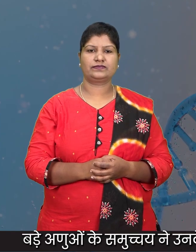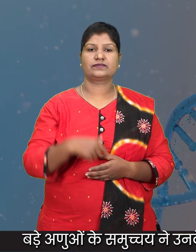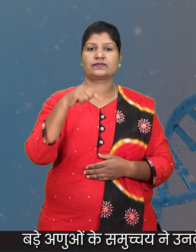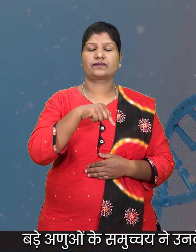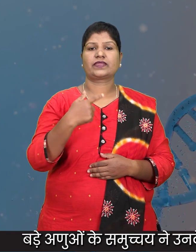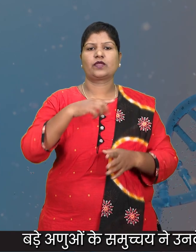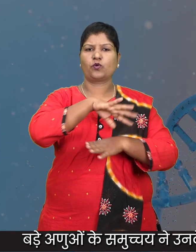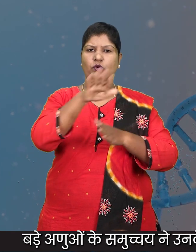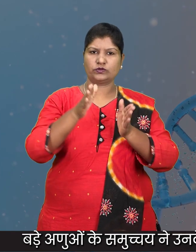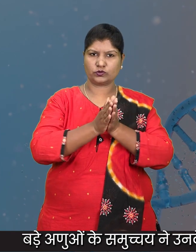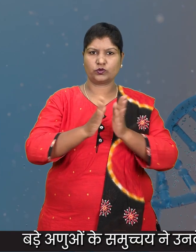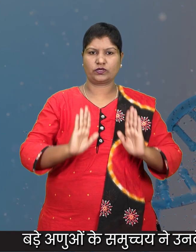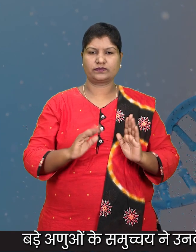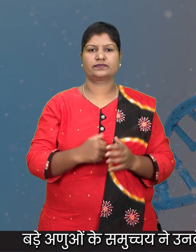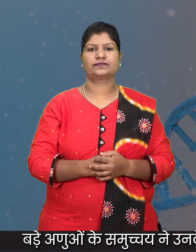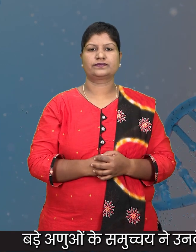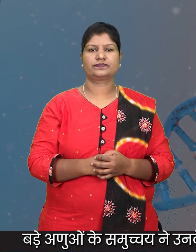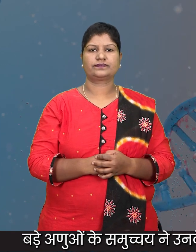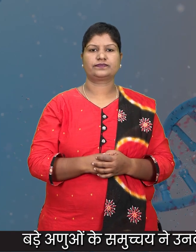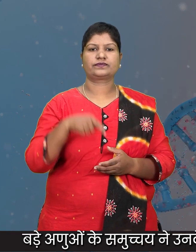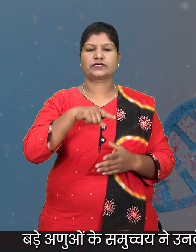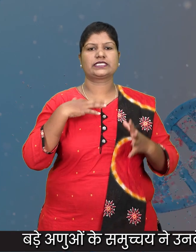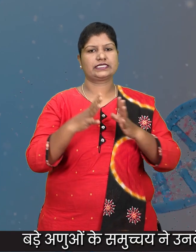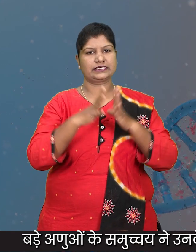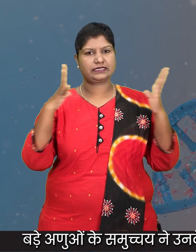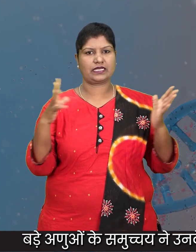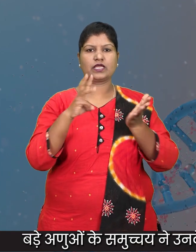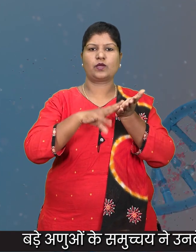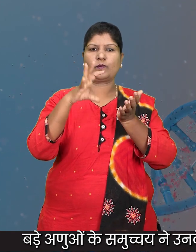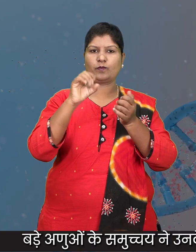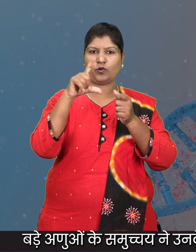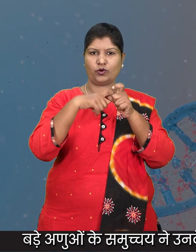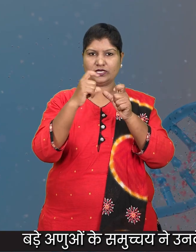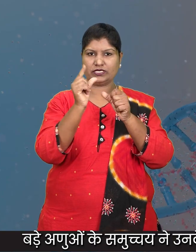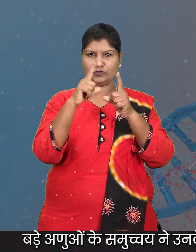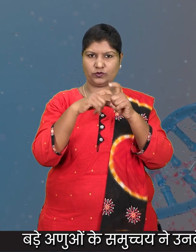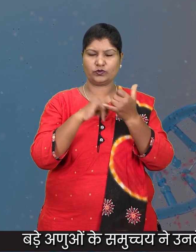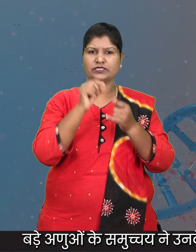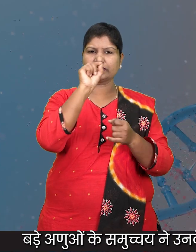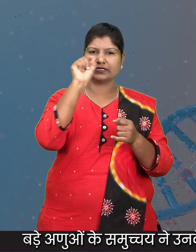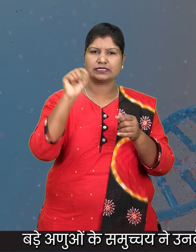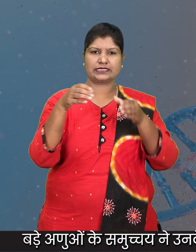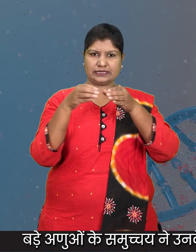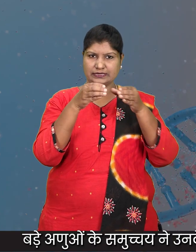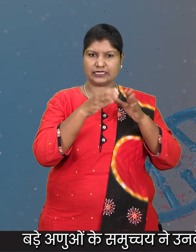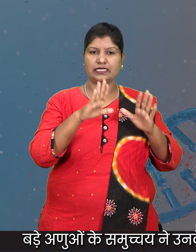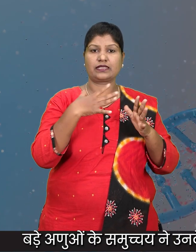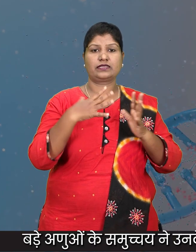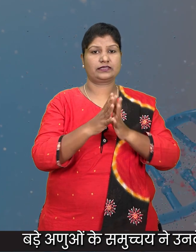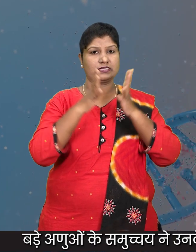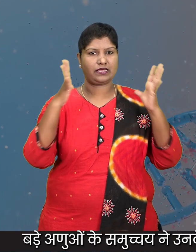बड़े अणुओं के समुच्चय ने उनके अणुओं के बीच कार्य करने वाले बल उसके